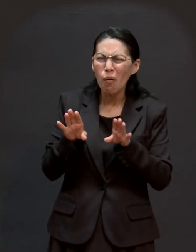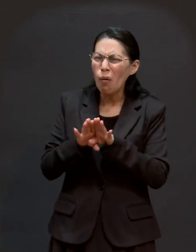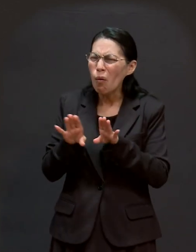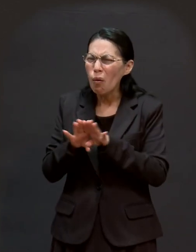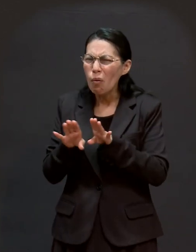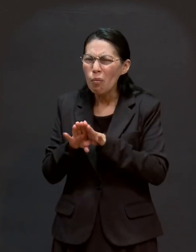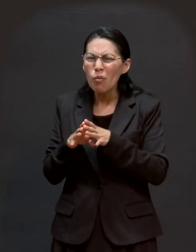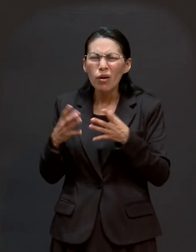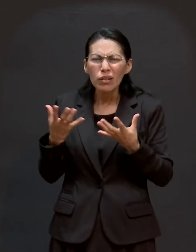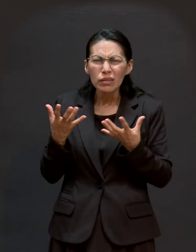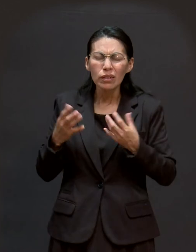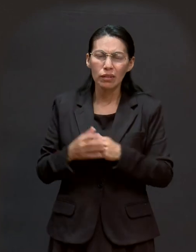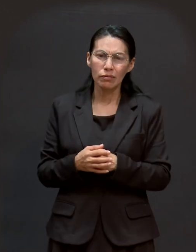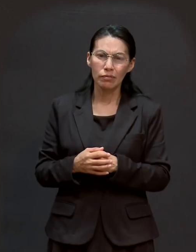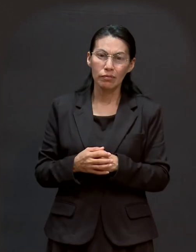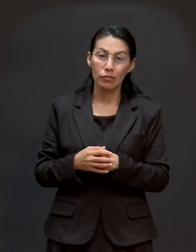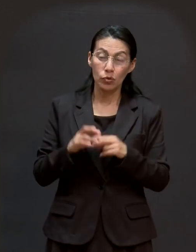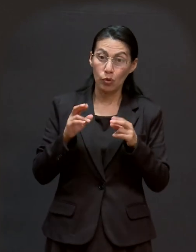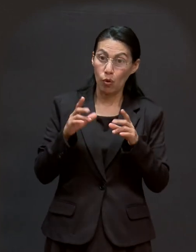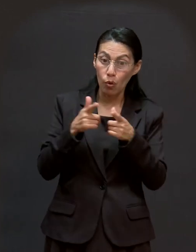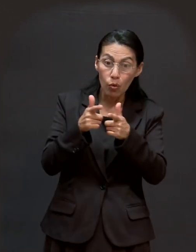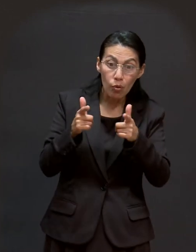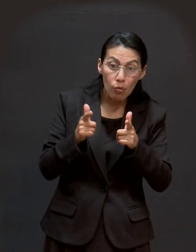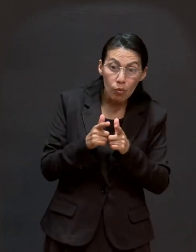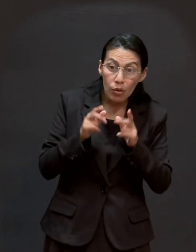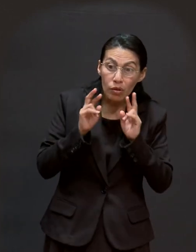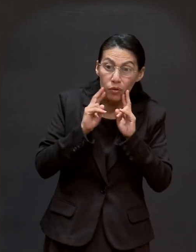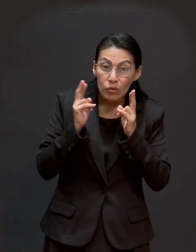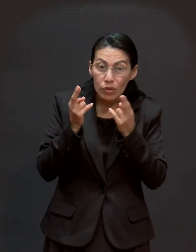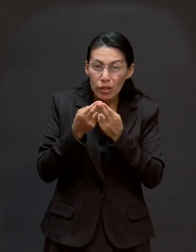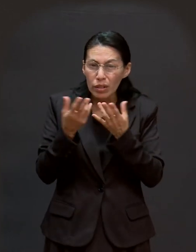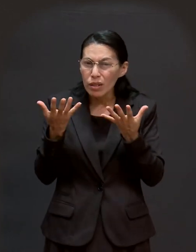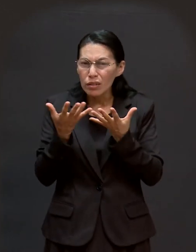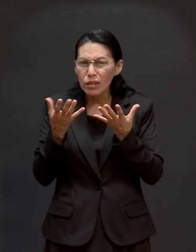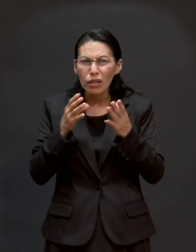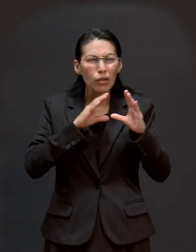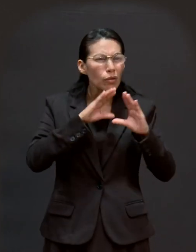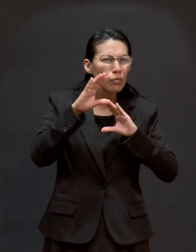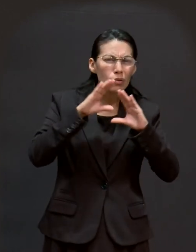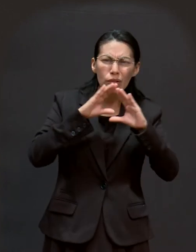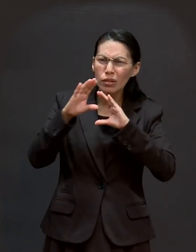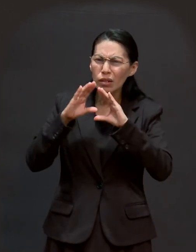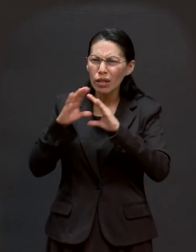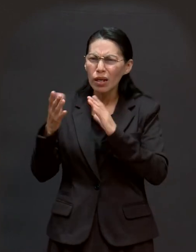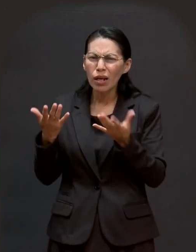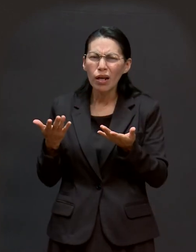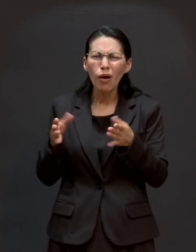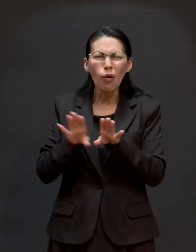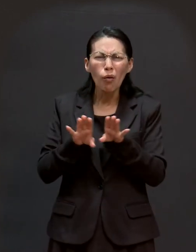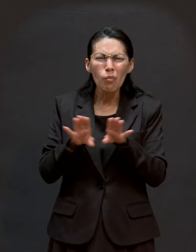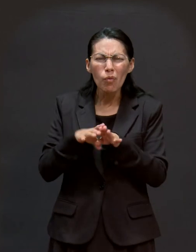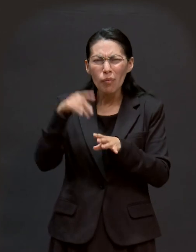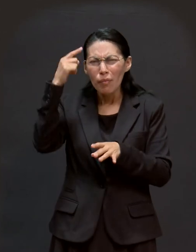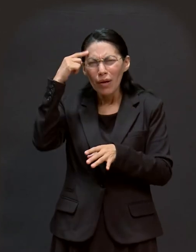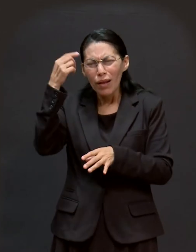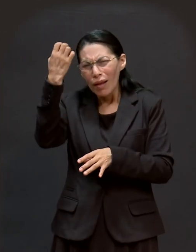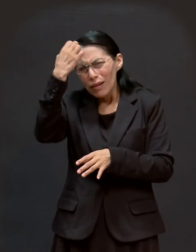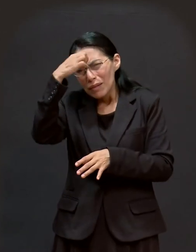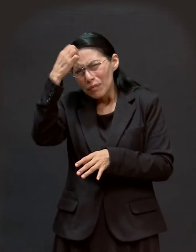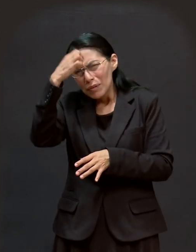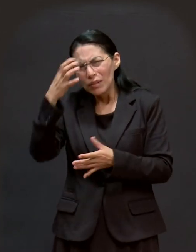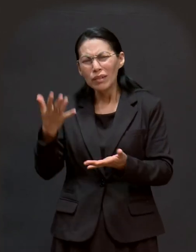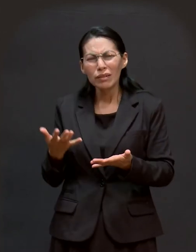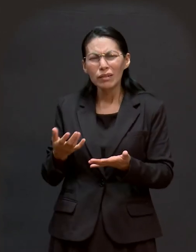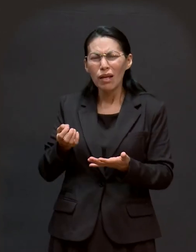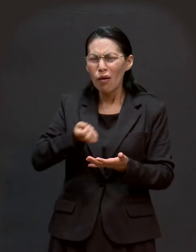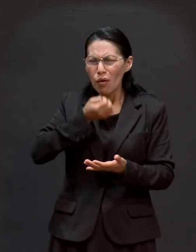hay algún grupo donde pueda reunirse hay alguna manera en que se pueda comunicar para